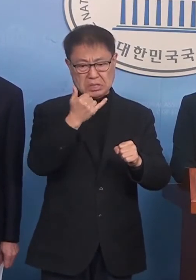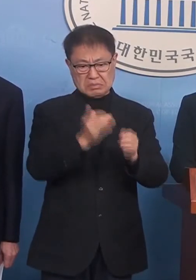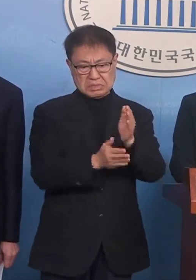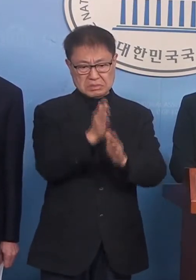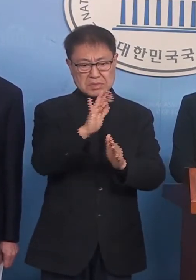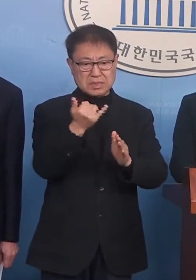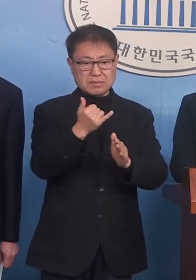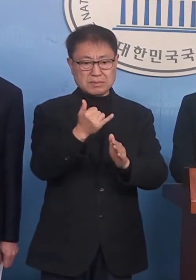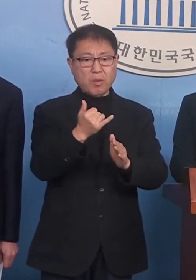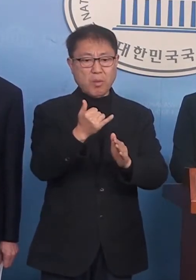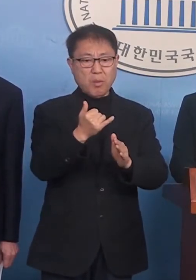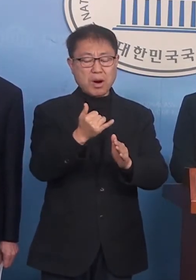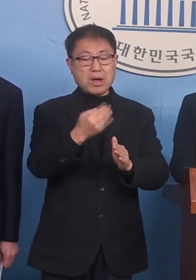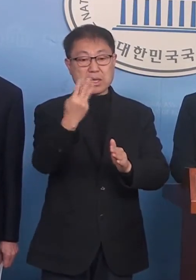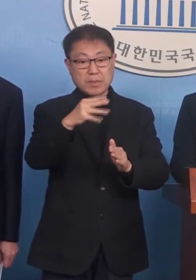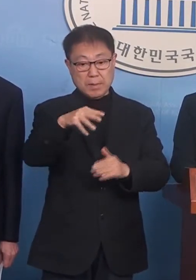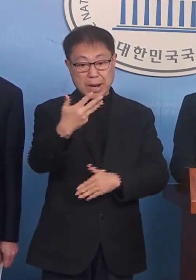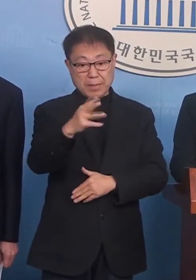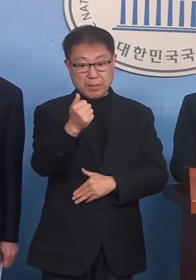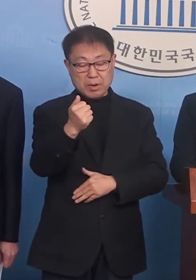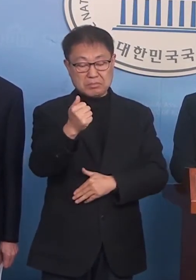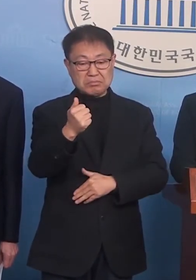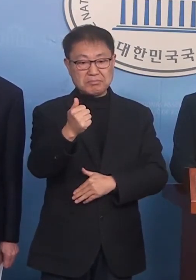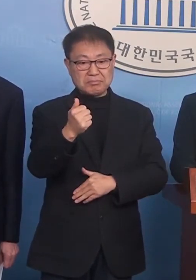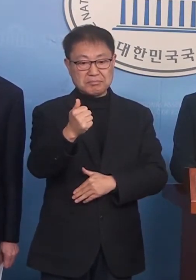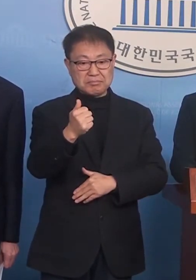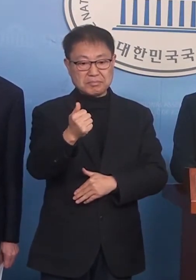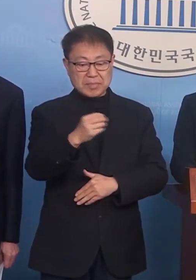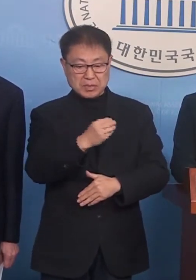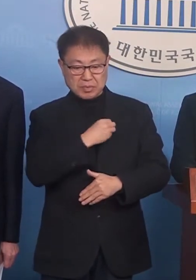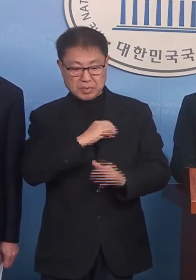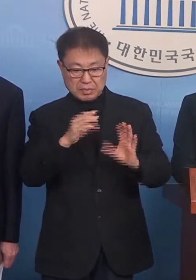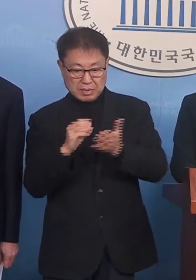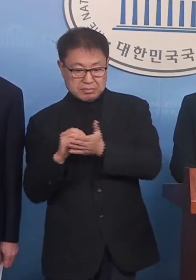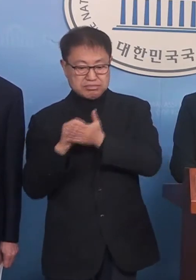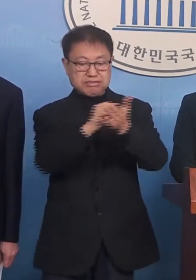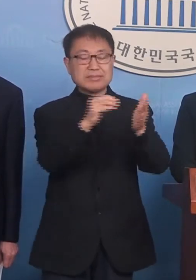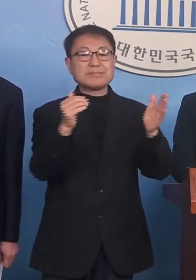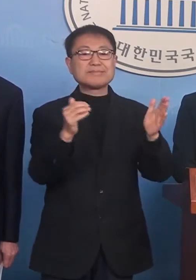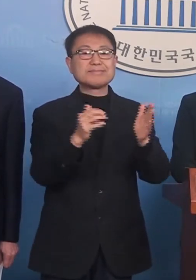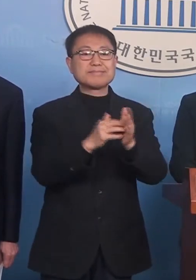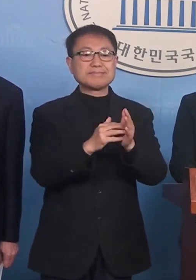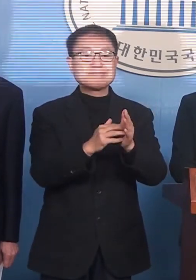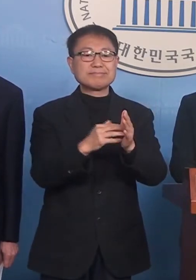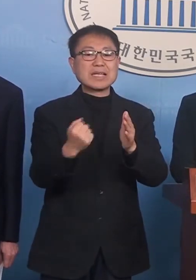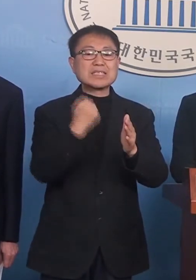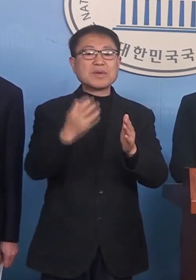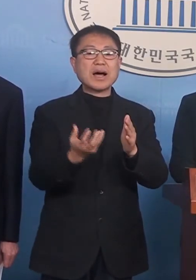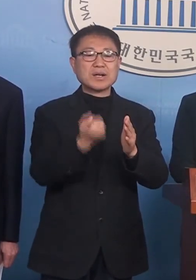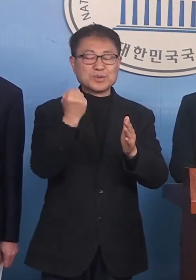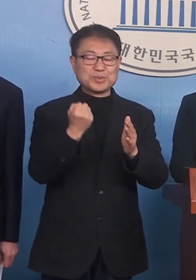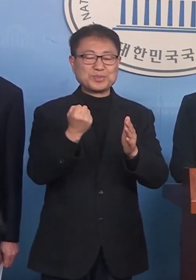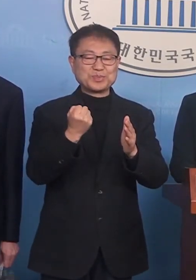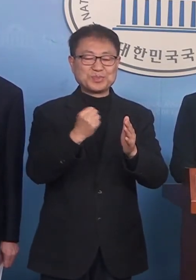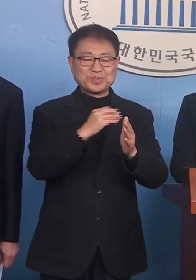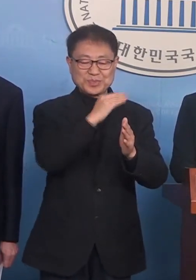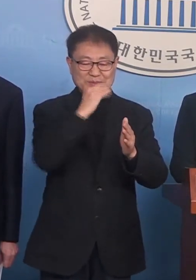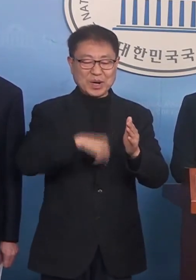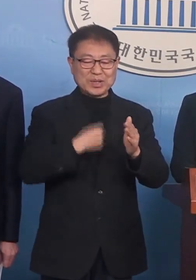시민들께서 3,800여 명이나 입당해 주셨습니다. 그 힘을 바탕으로